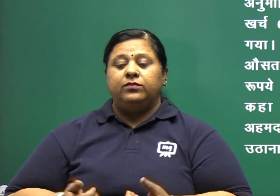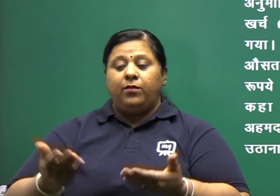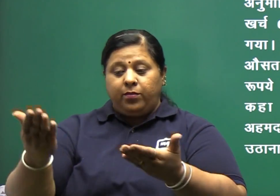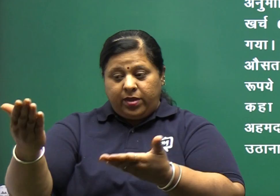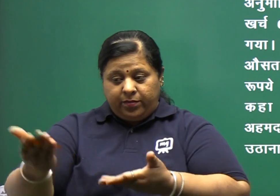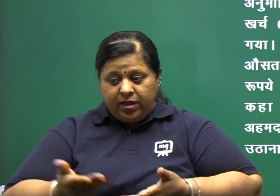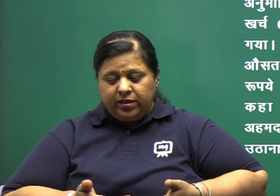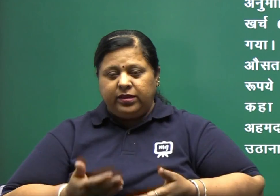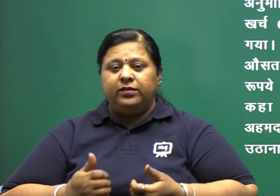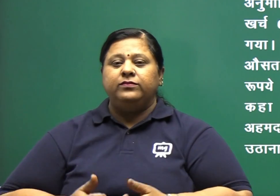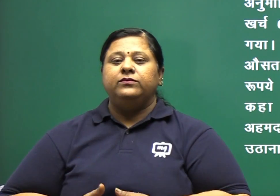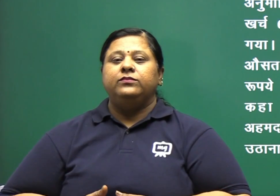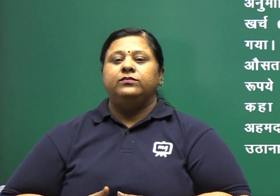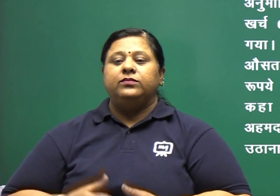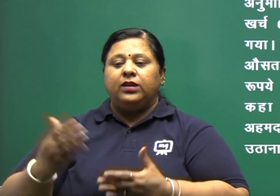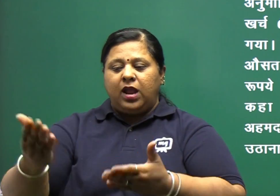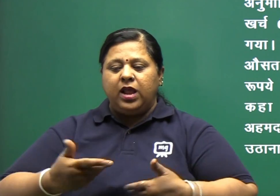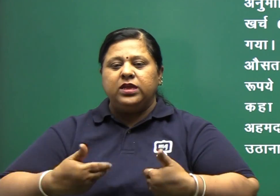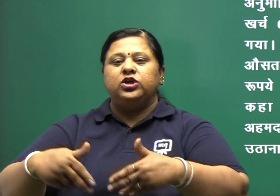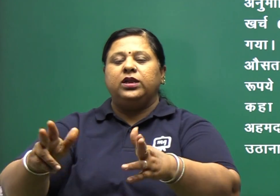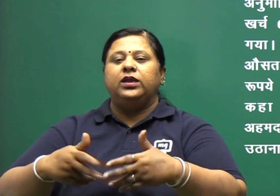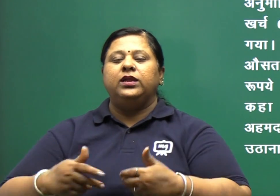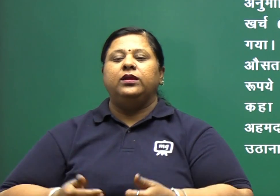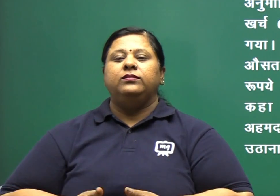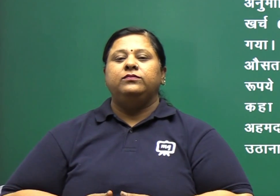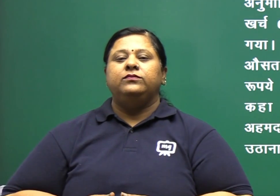मेहमान के आने जाने के लिए